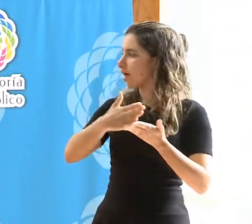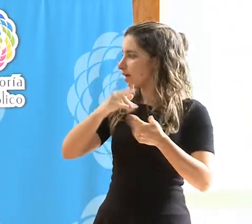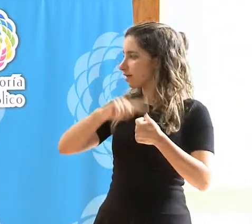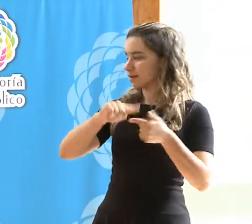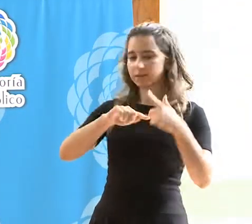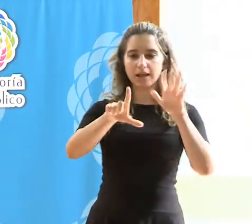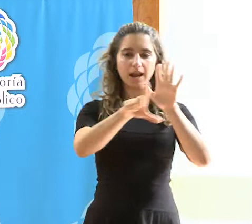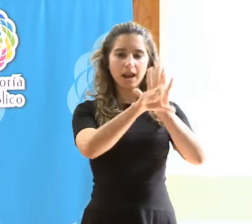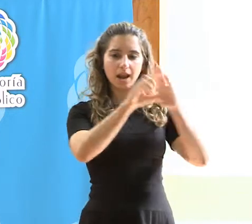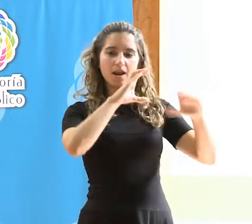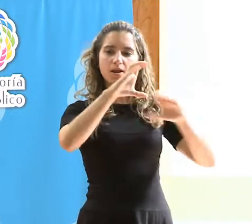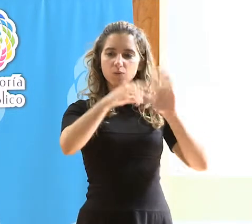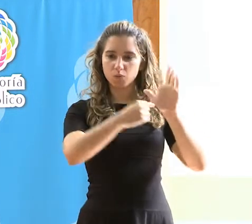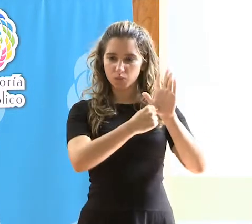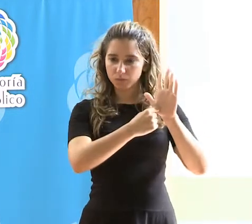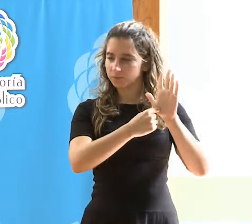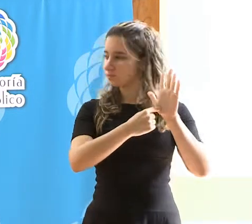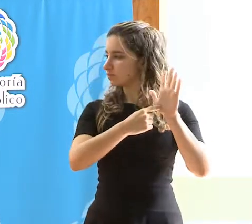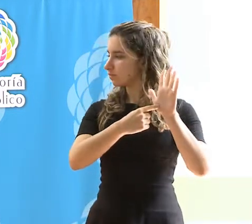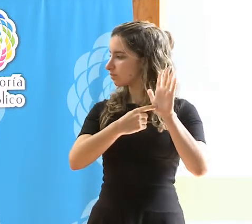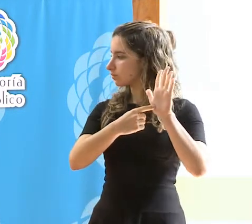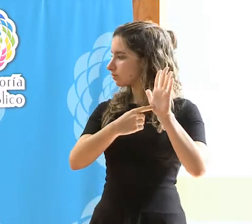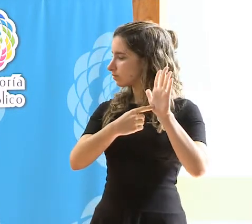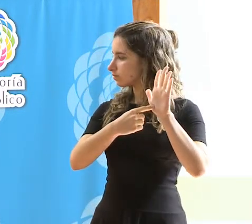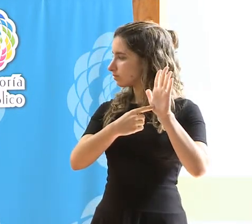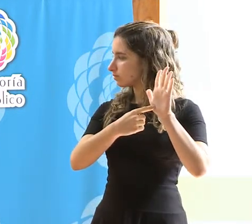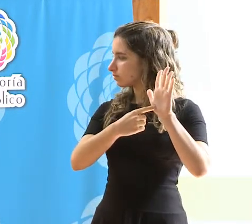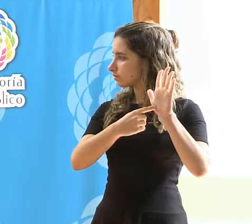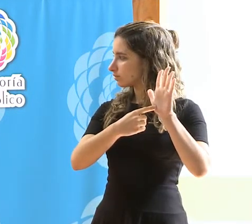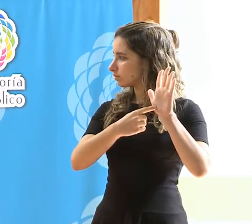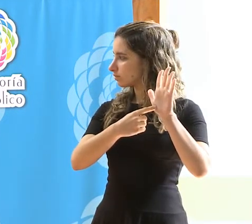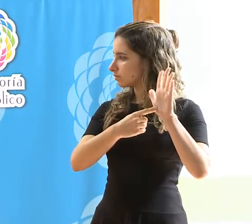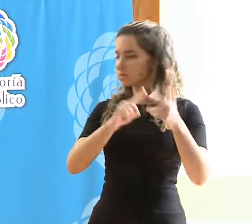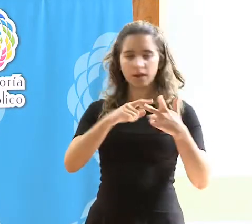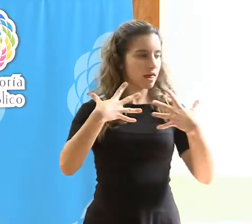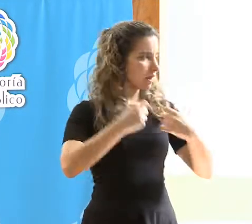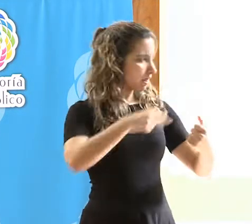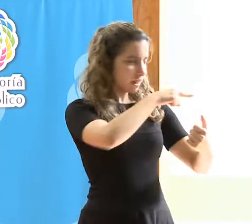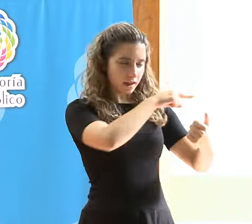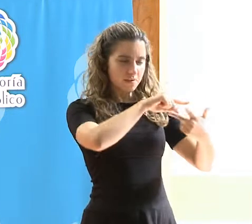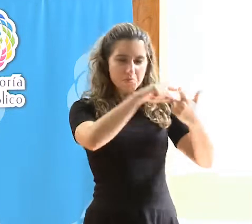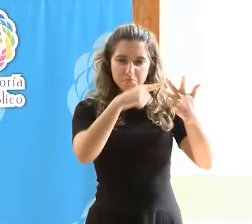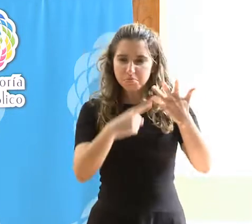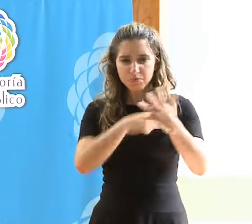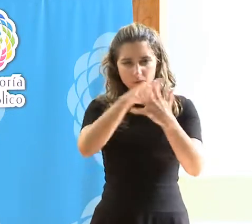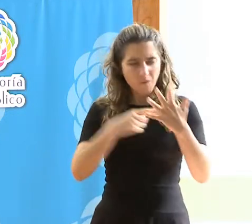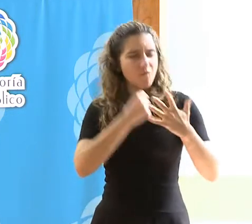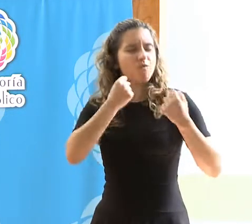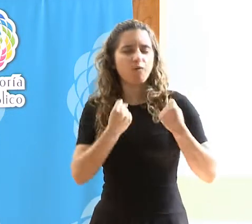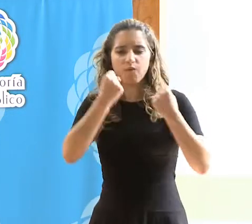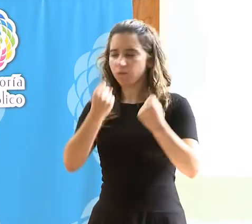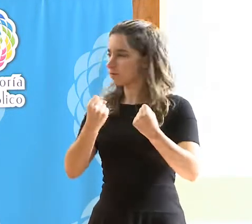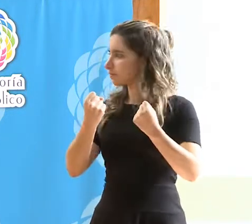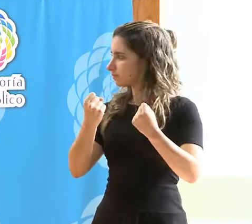la Ley de Servicios de Comunicación Audiovisual, a la que ya voy a referirme, esta Defensoría, entre muchas otras.